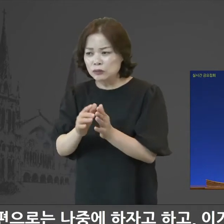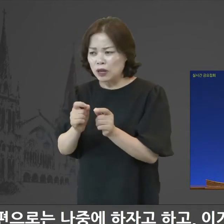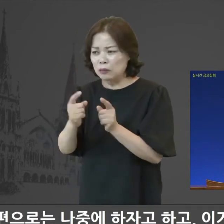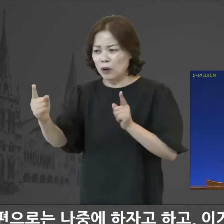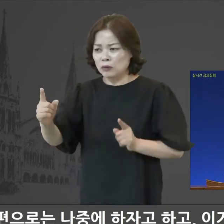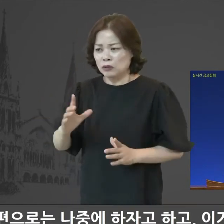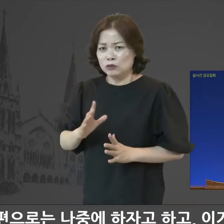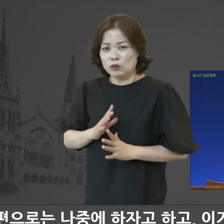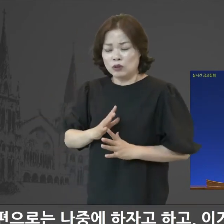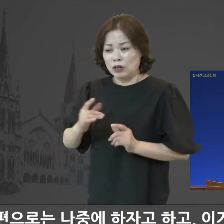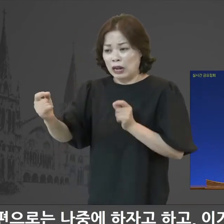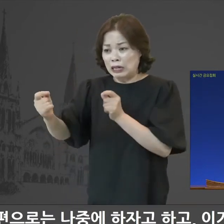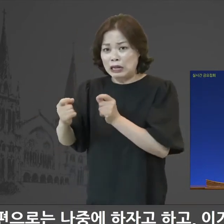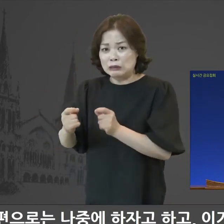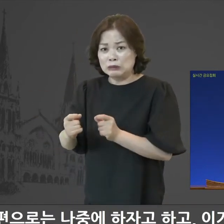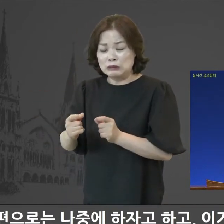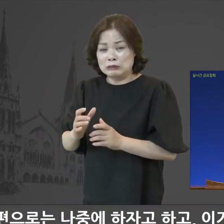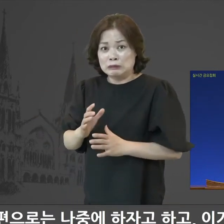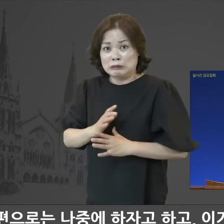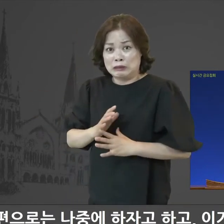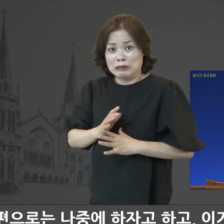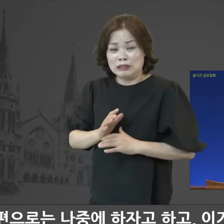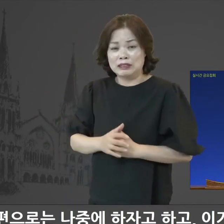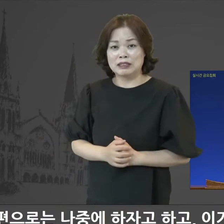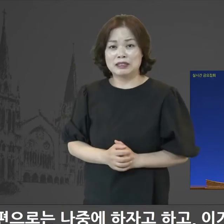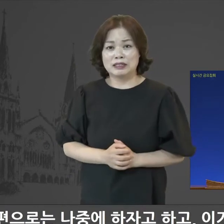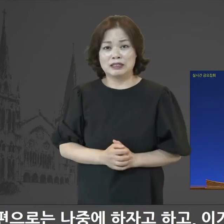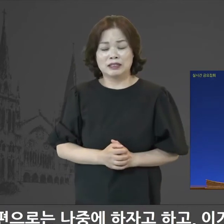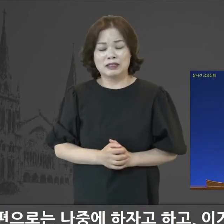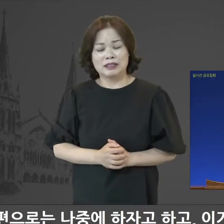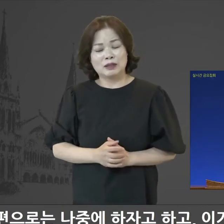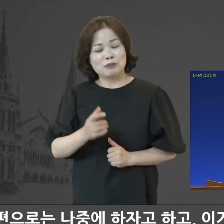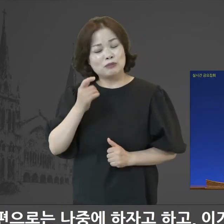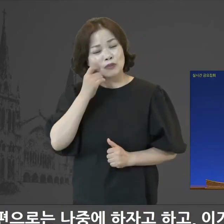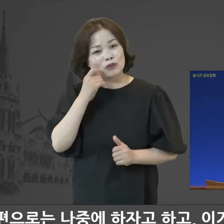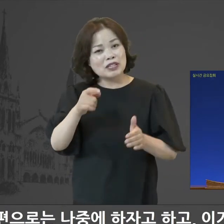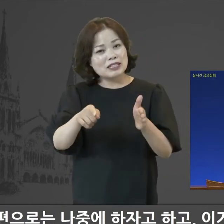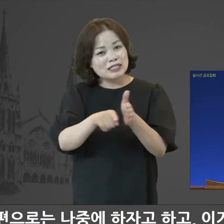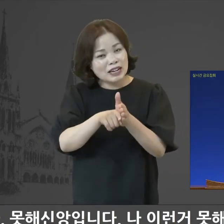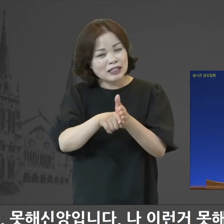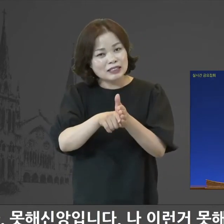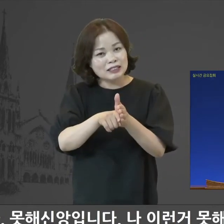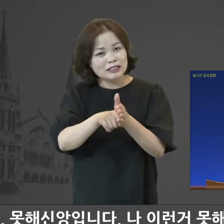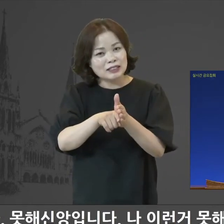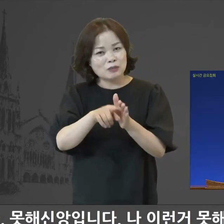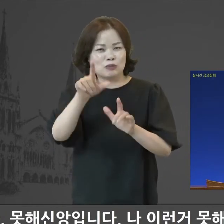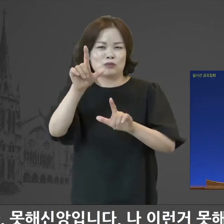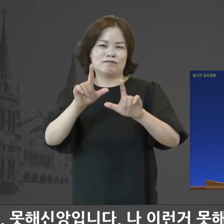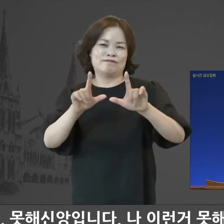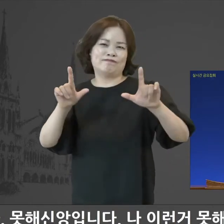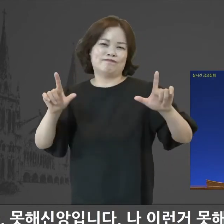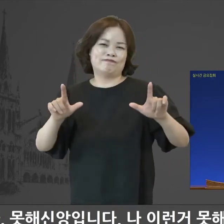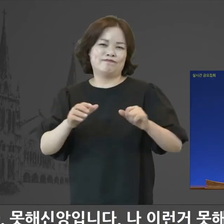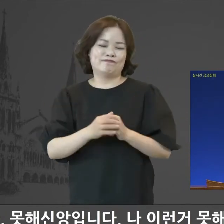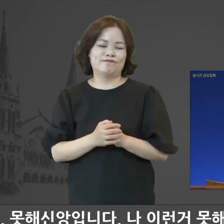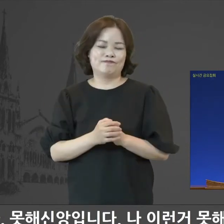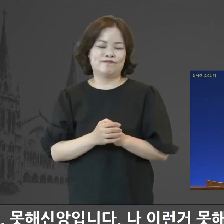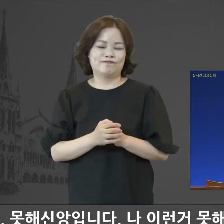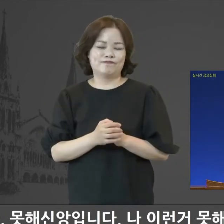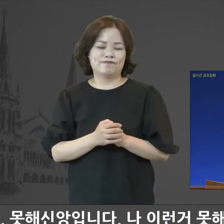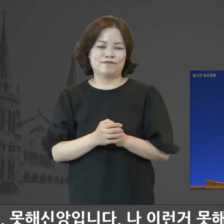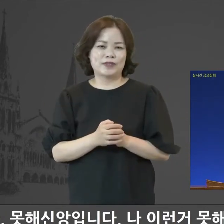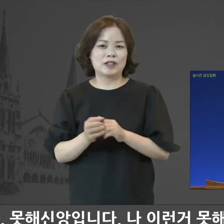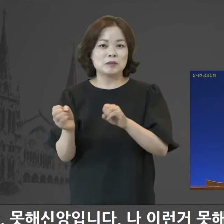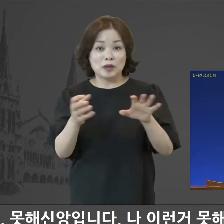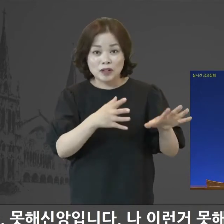멀어지면 두렵고 예수님이 가까이 오면 더 두렵고, 이게 모태신앙의 어떤 전형적인 모습이라 그러죠. 이거 벗어나야 되죠.